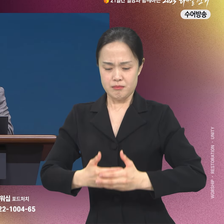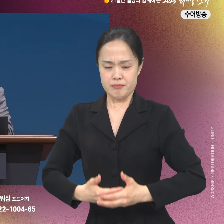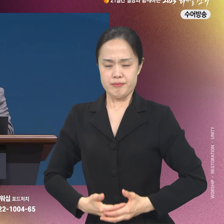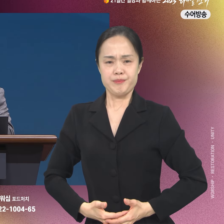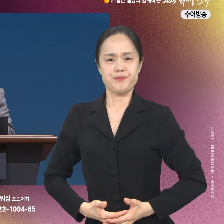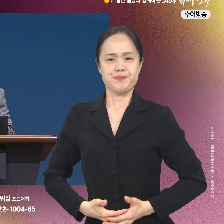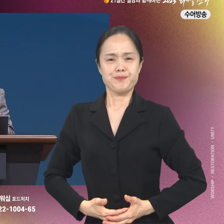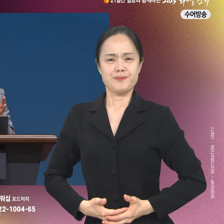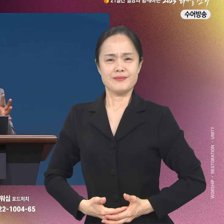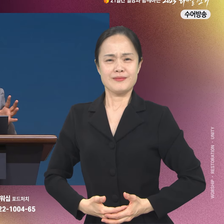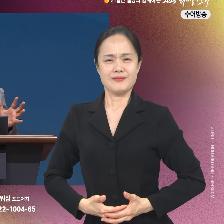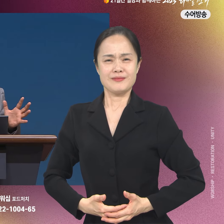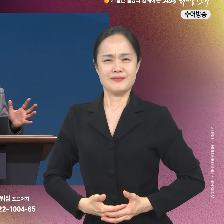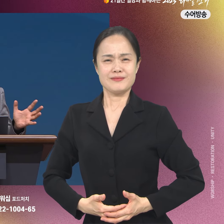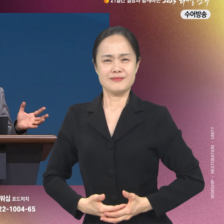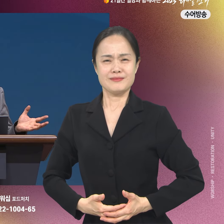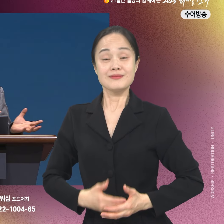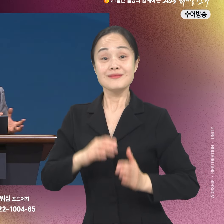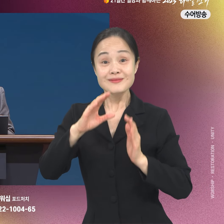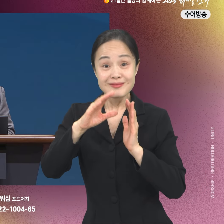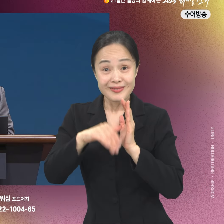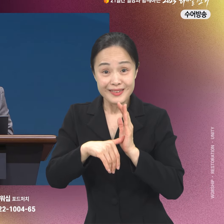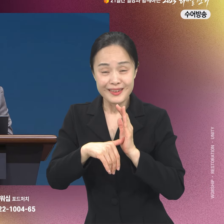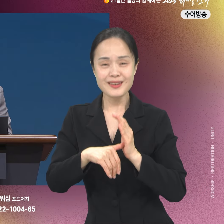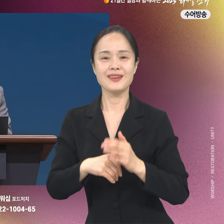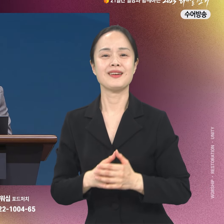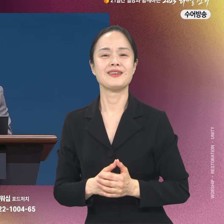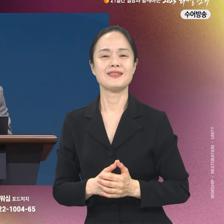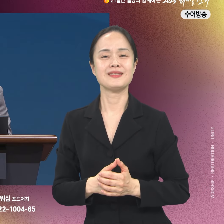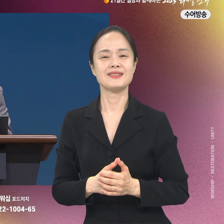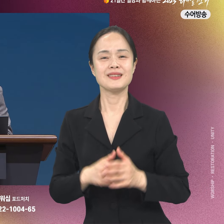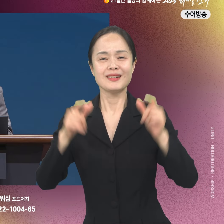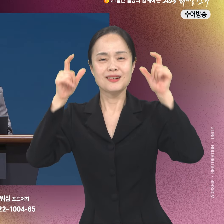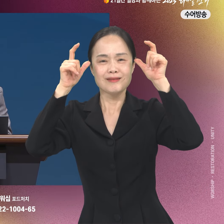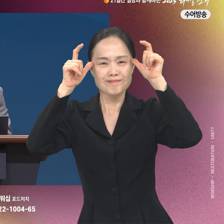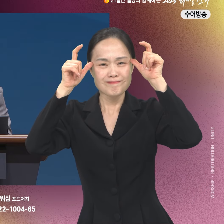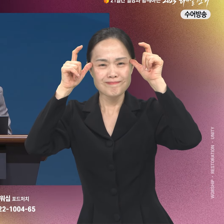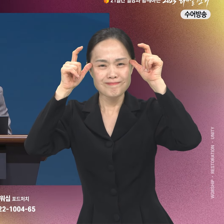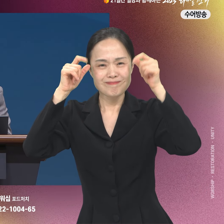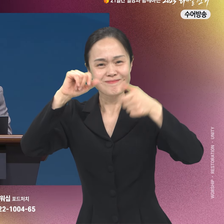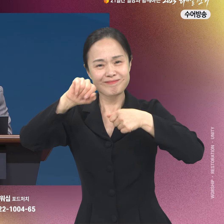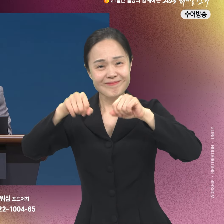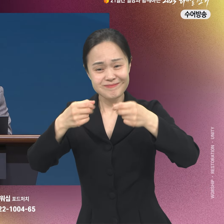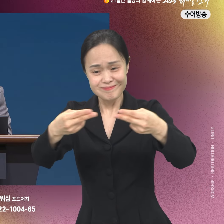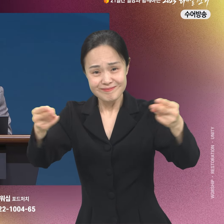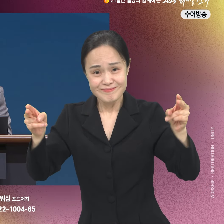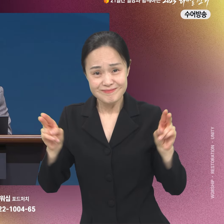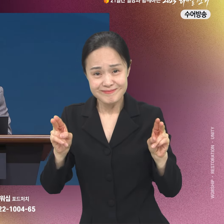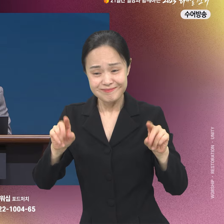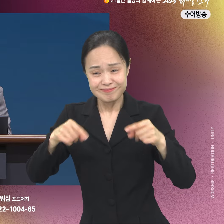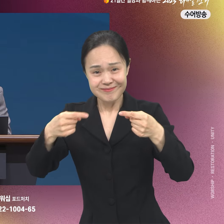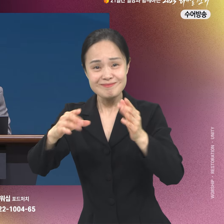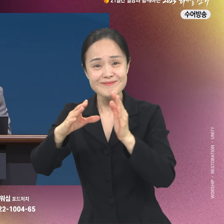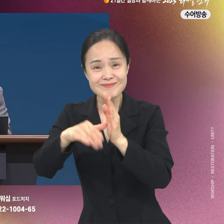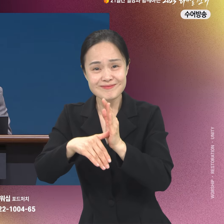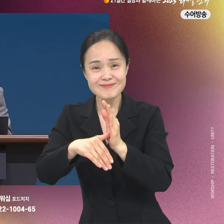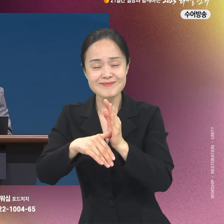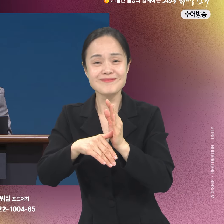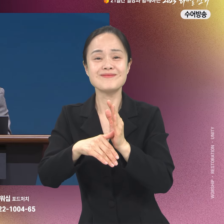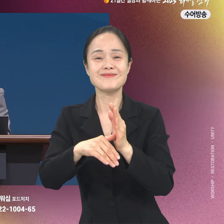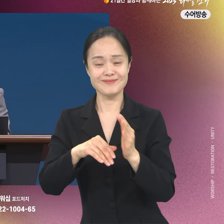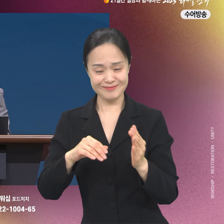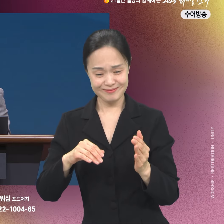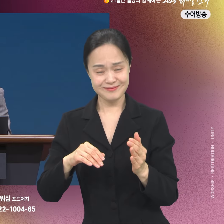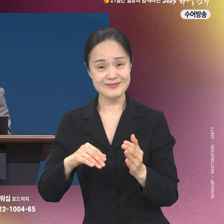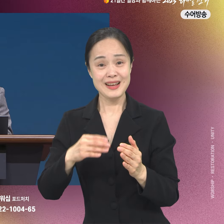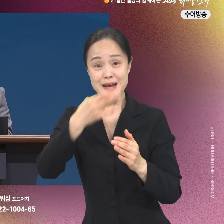그 불티가 마리아의 배를 향해서 날아가요. 그리고 베드로가 주님을